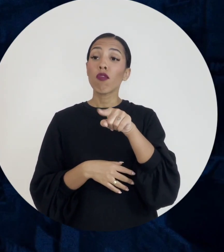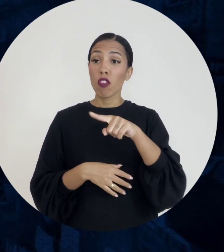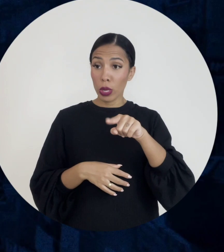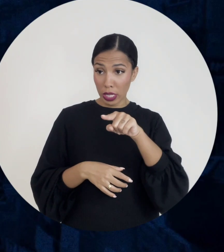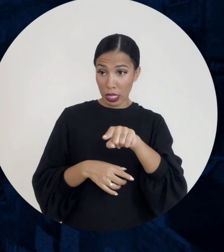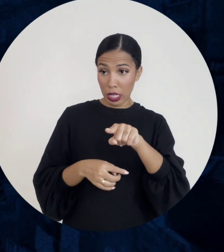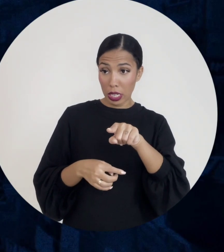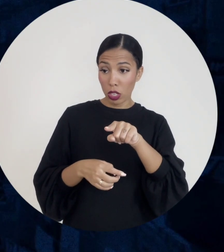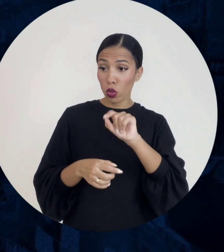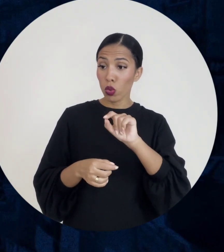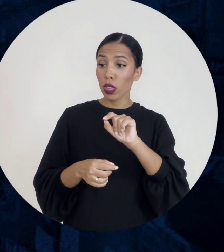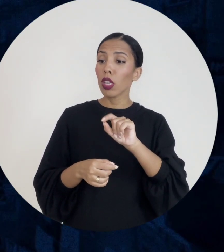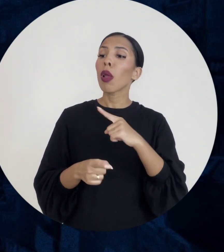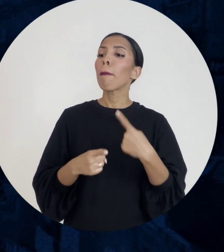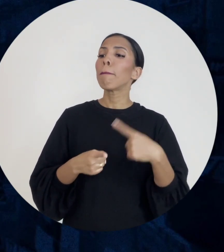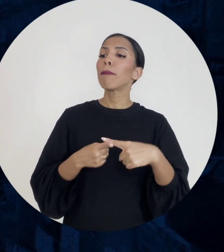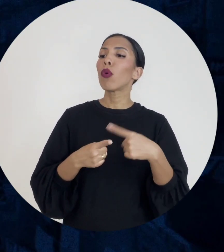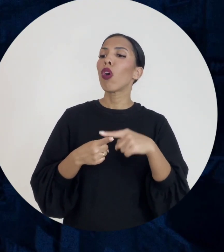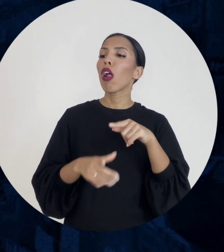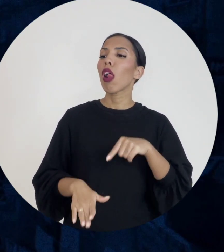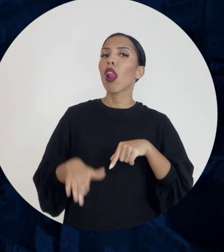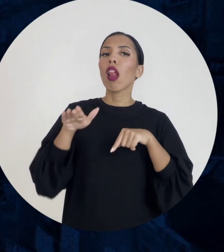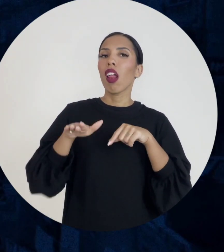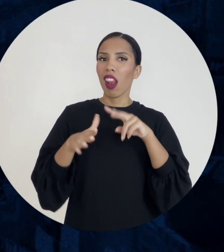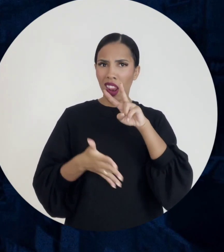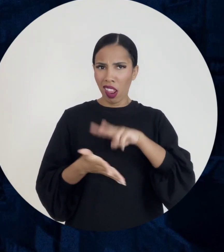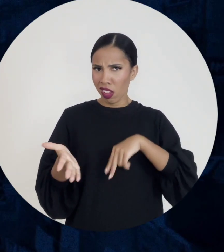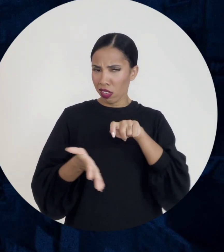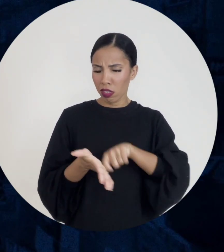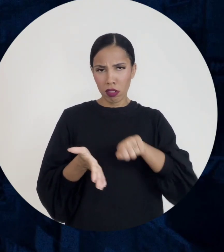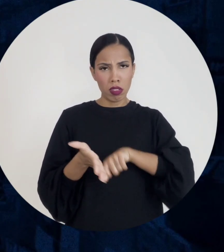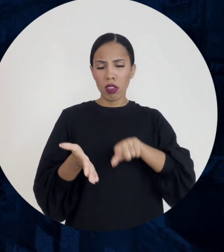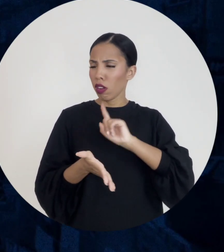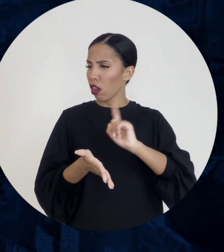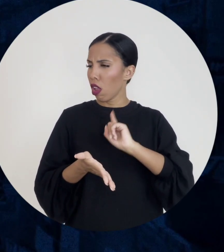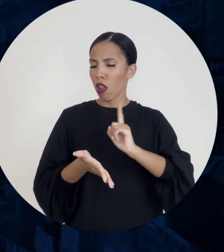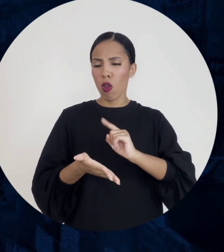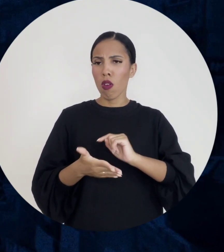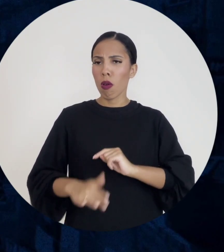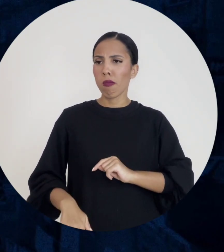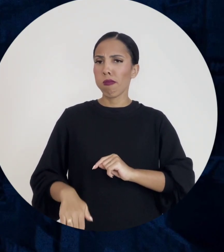para o trabalho braçal, na verdade. Meus irmãos